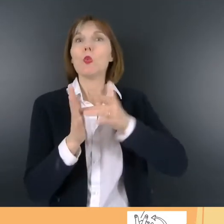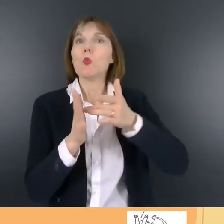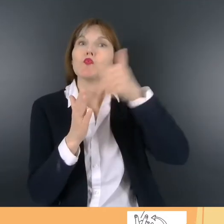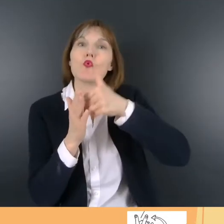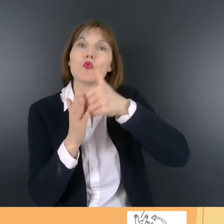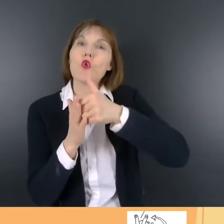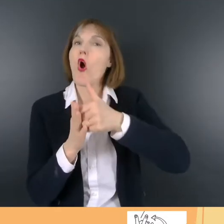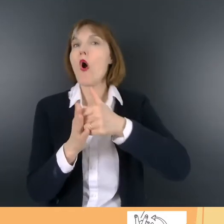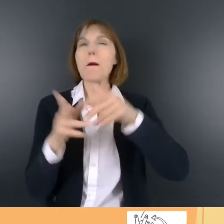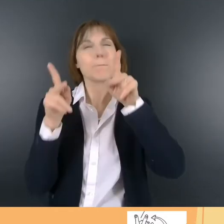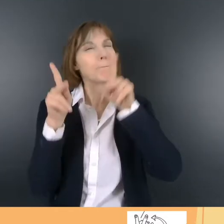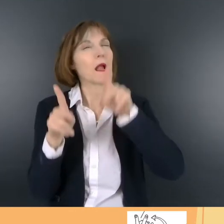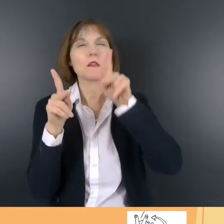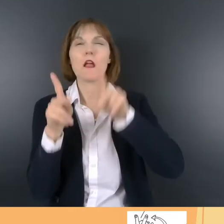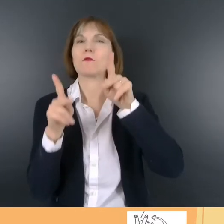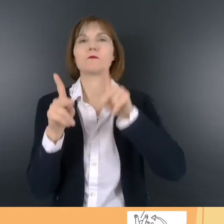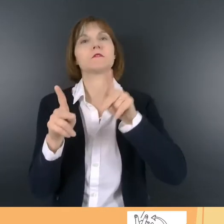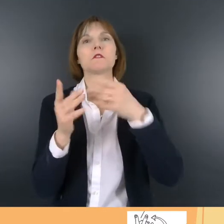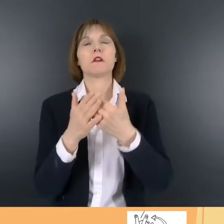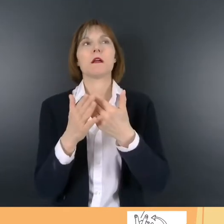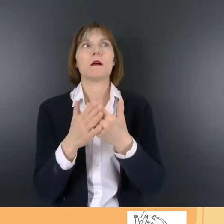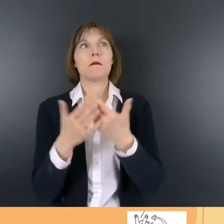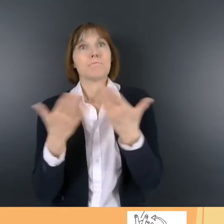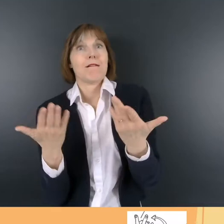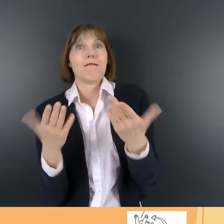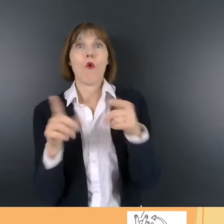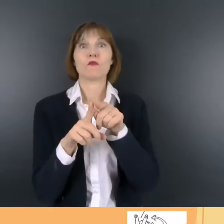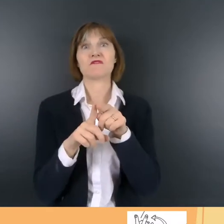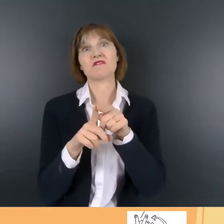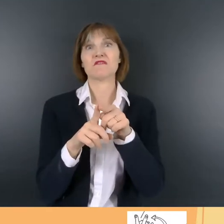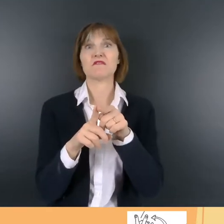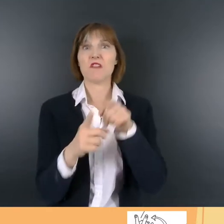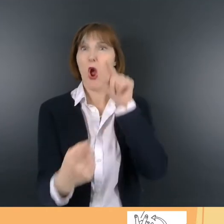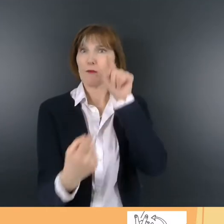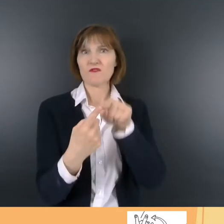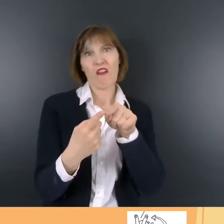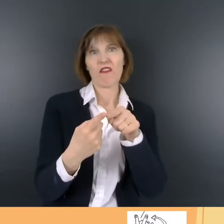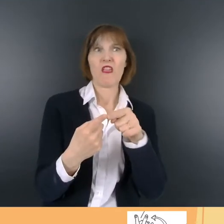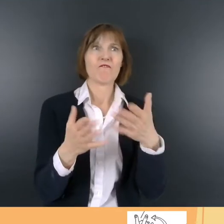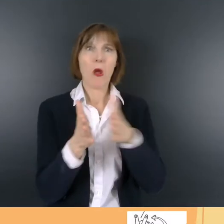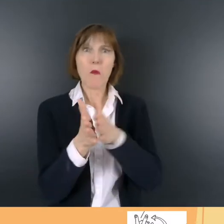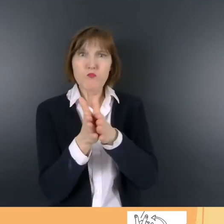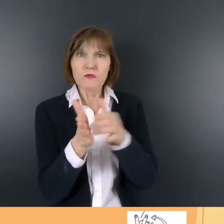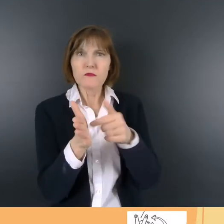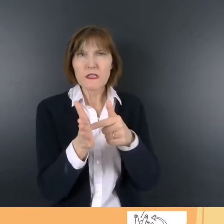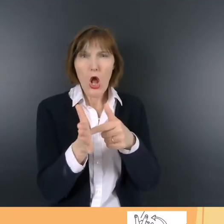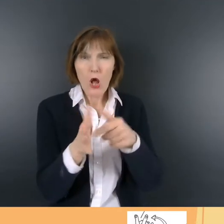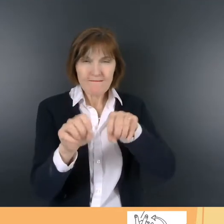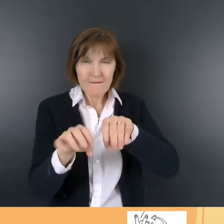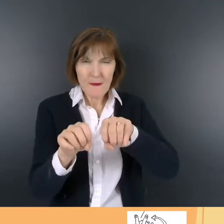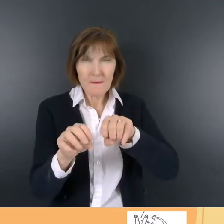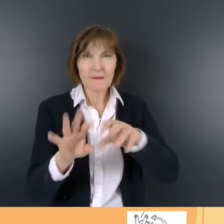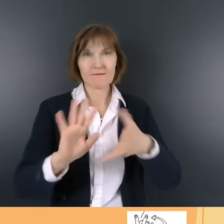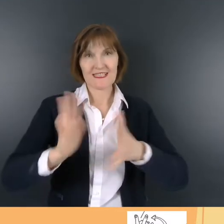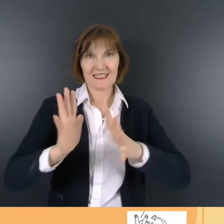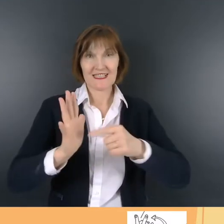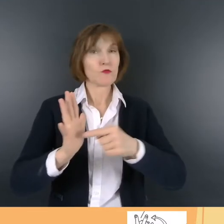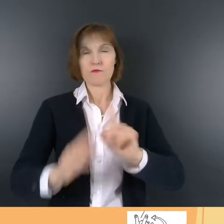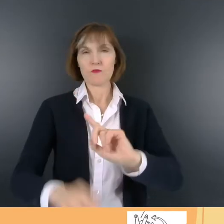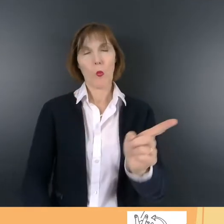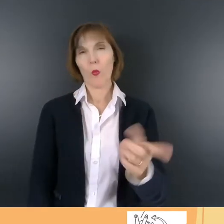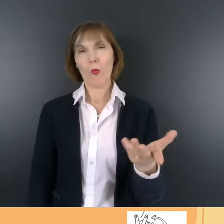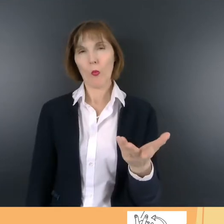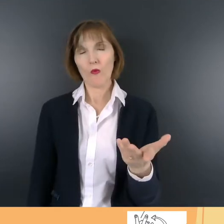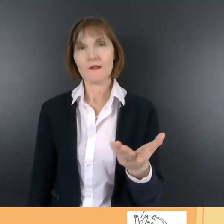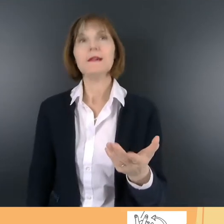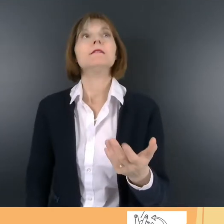également n'ont pas pour vocation d'enseigner la langue des signes. Bien que c'est un passage un peu